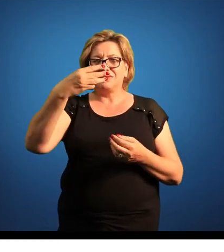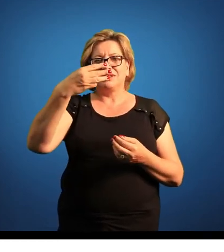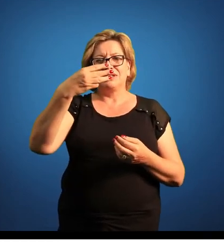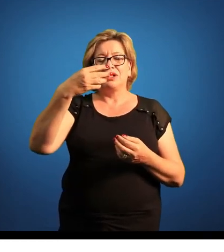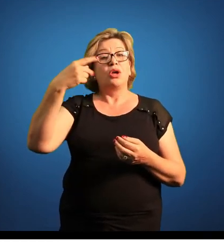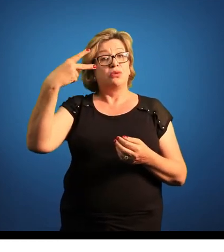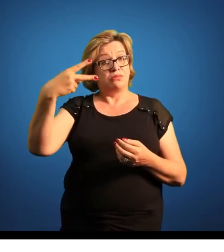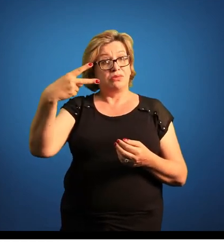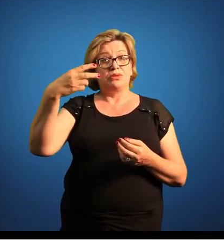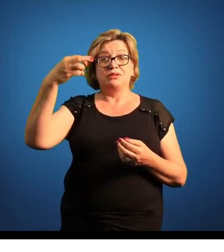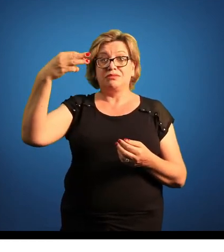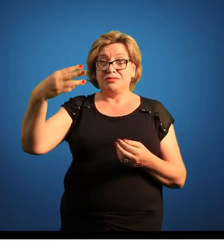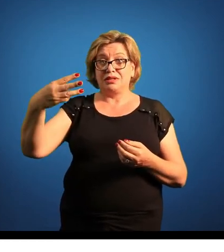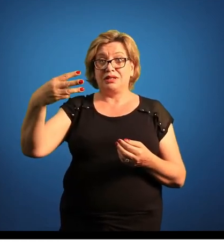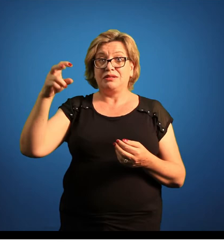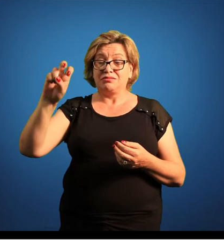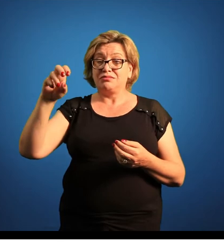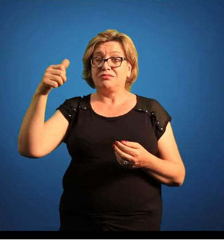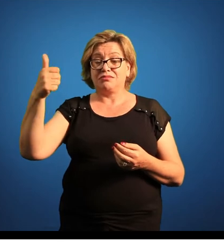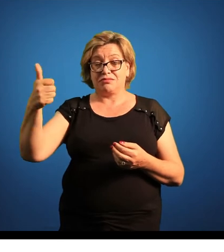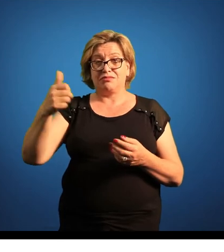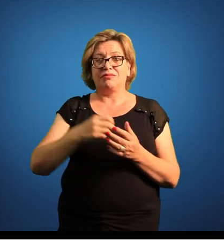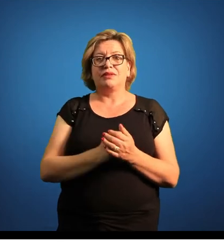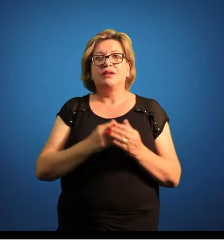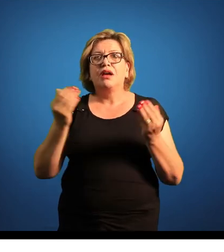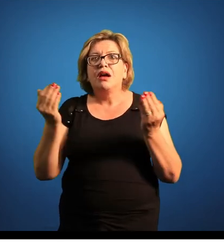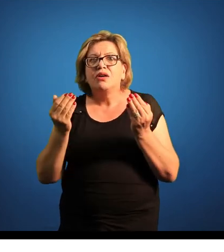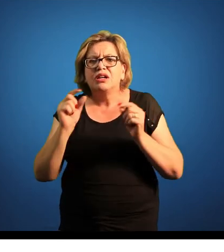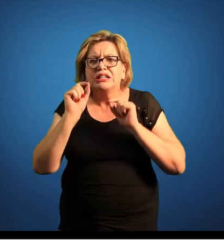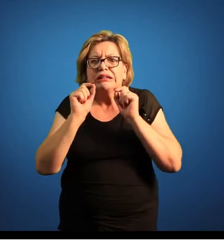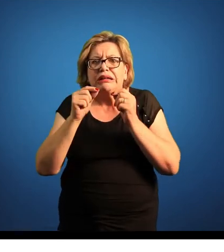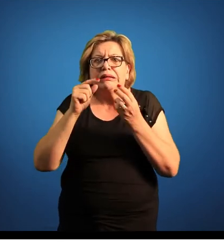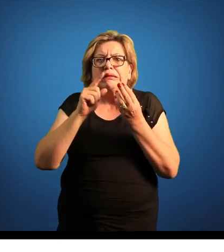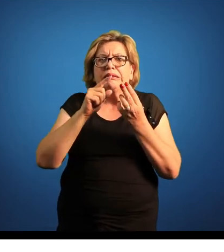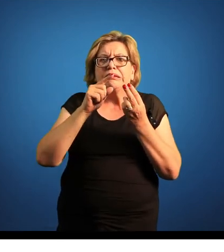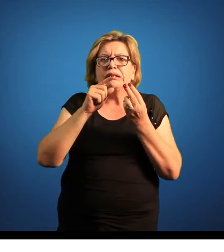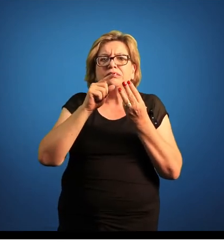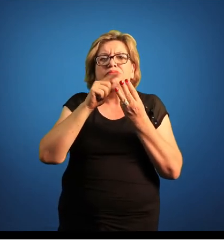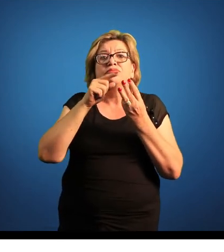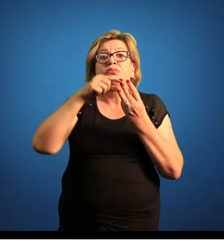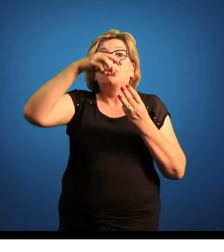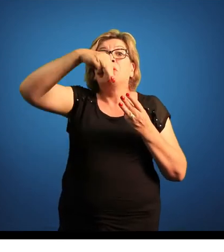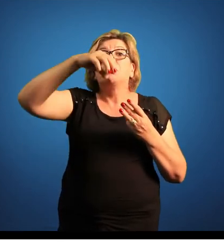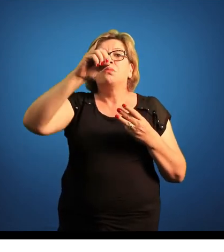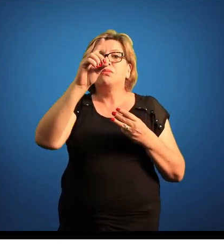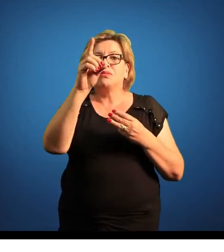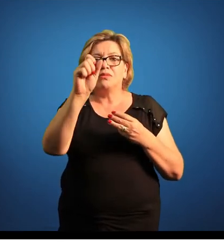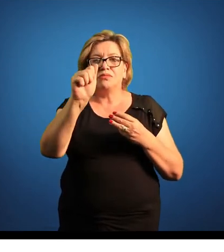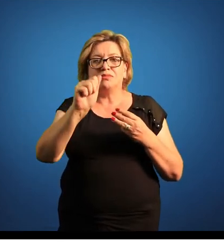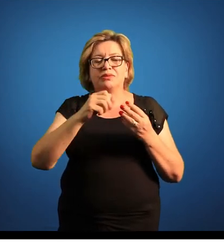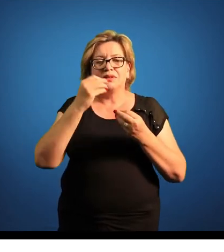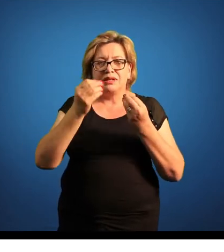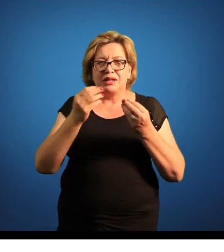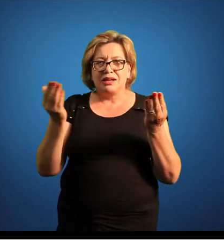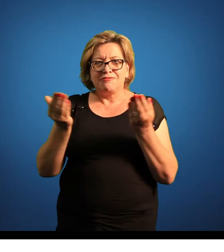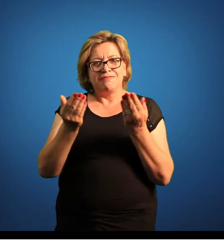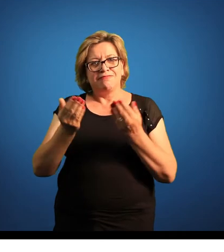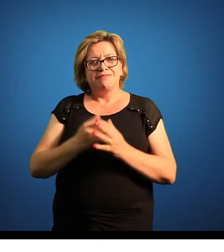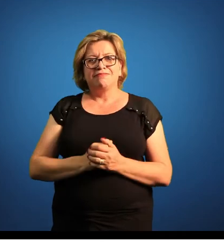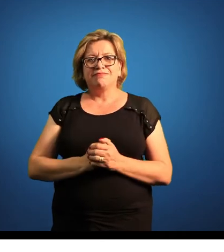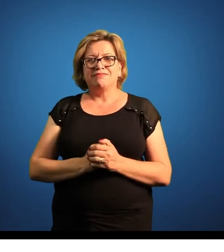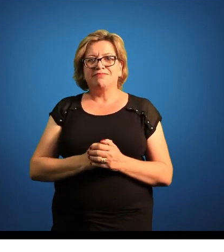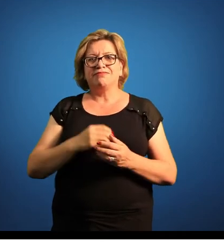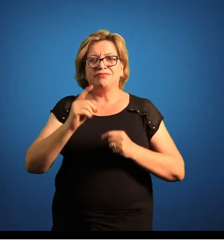2 novamente, 3, 5 e 1. E agora, quem que é a moda? A moda, nesse